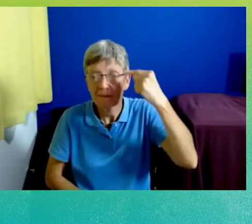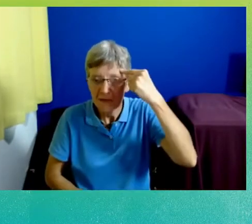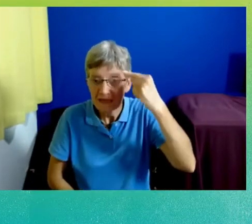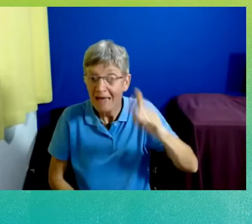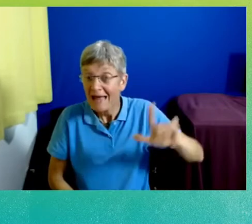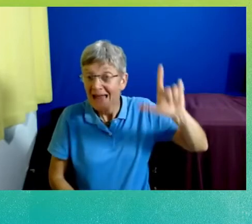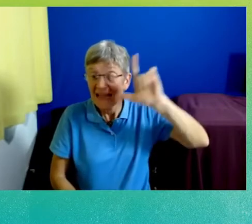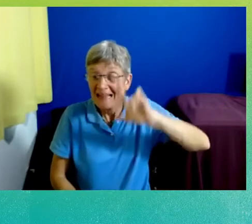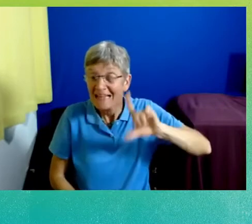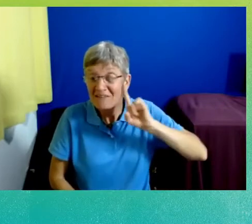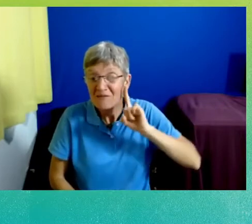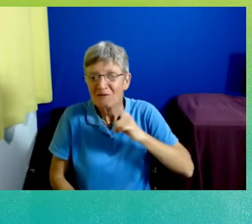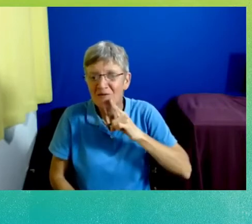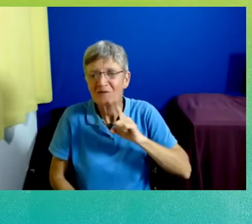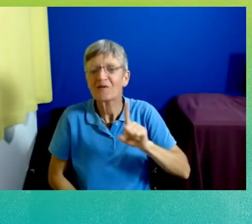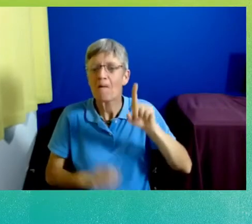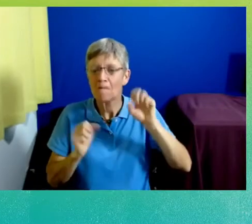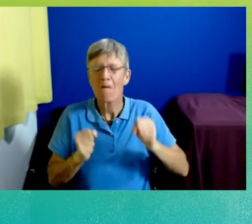mãos também, para que,